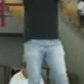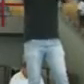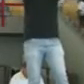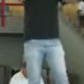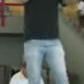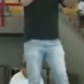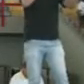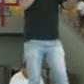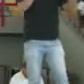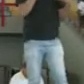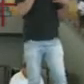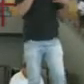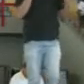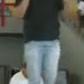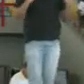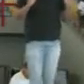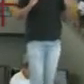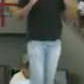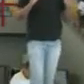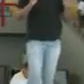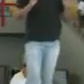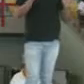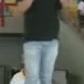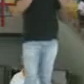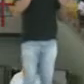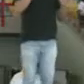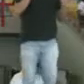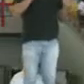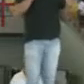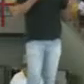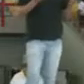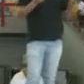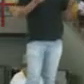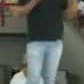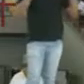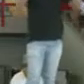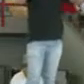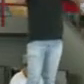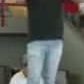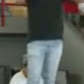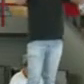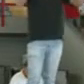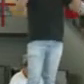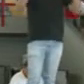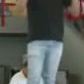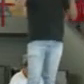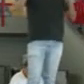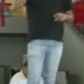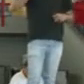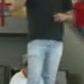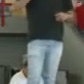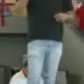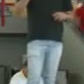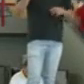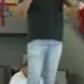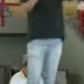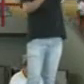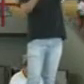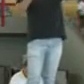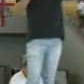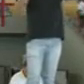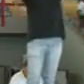você não pode fazer? Você pega, por exemplo, um tema como redução da maioridade penal, é